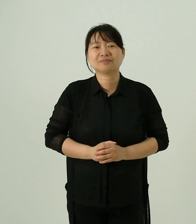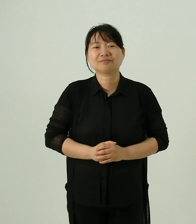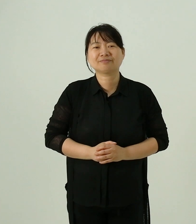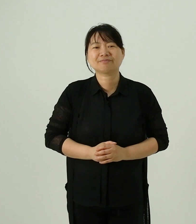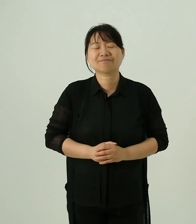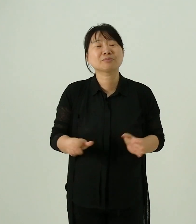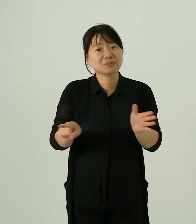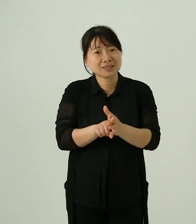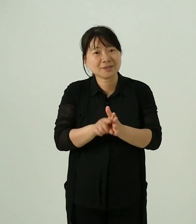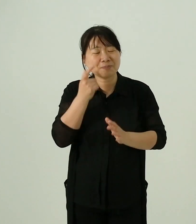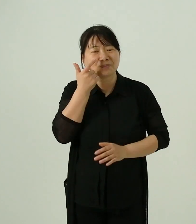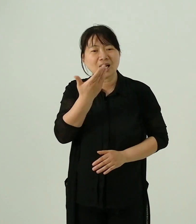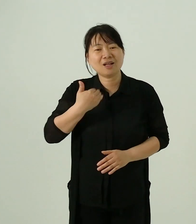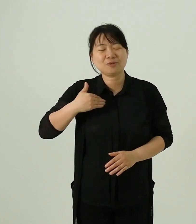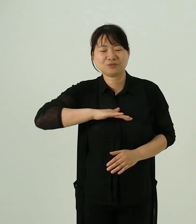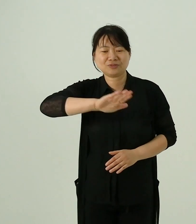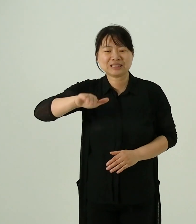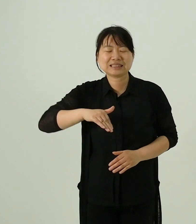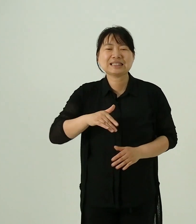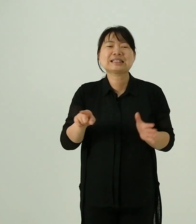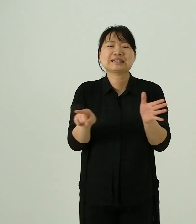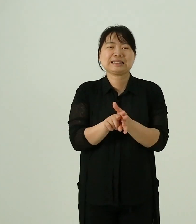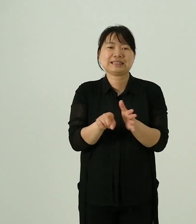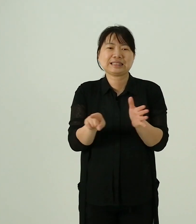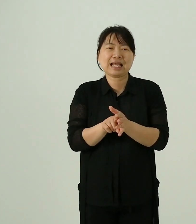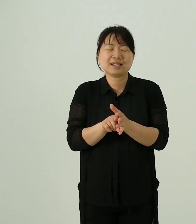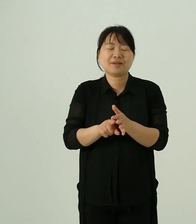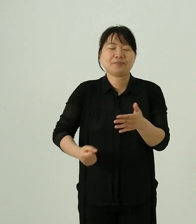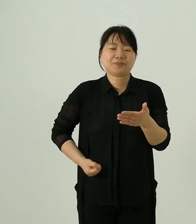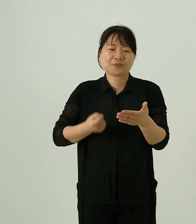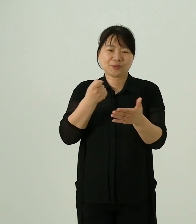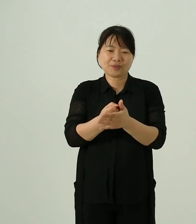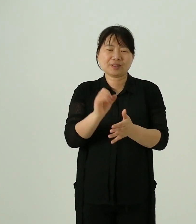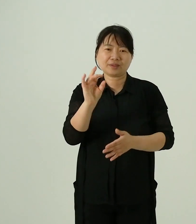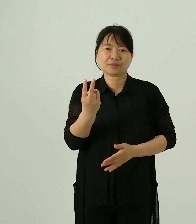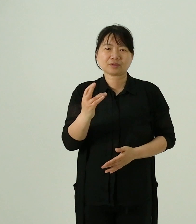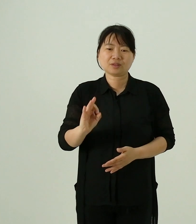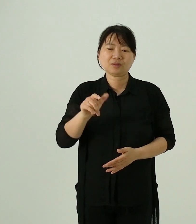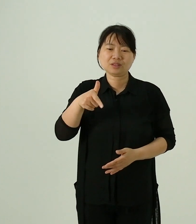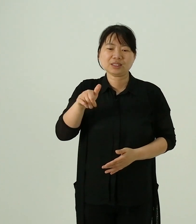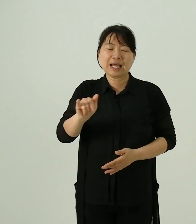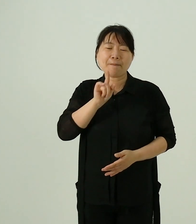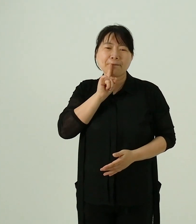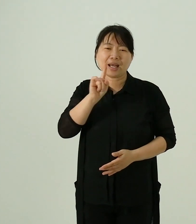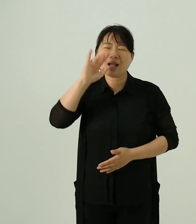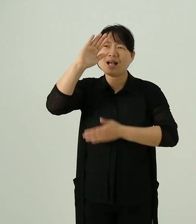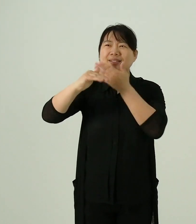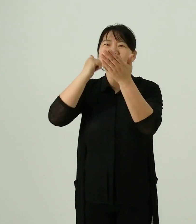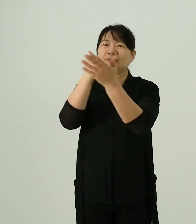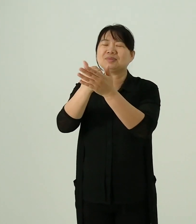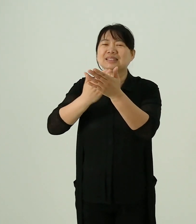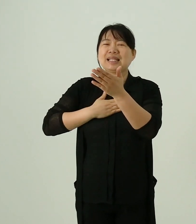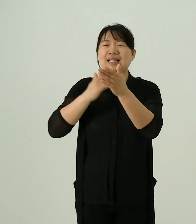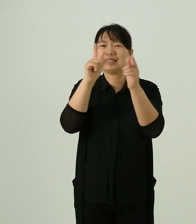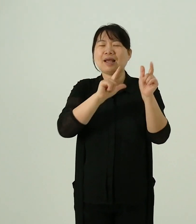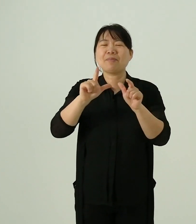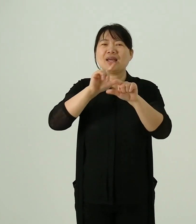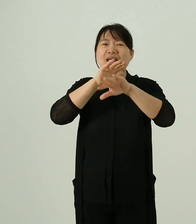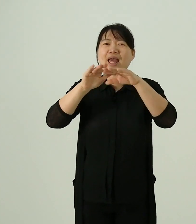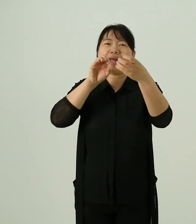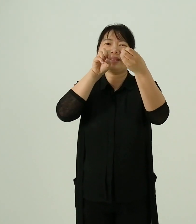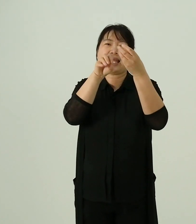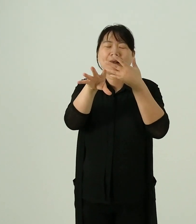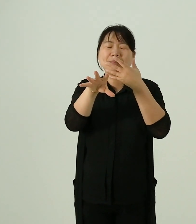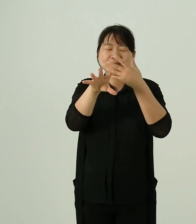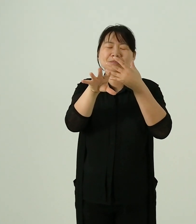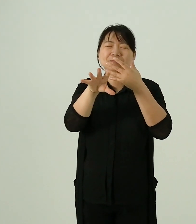믿으십니까? 그걸 우리는 신앙의 용기라 그러고 하나님을 현실로 붙들고 사는 삶의